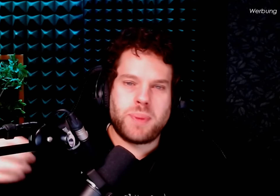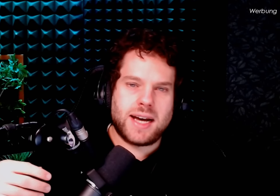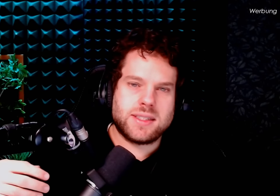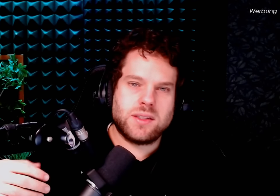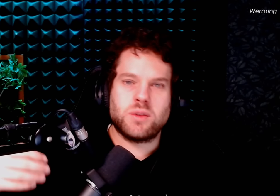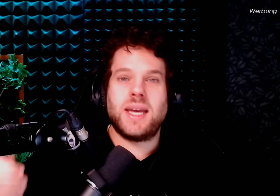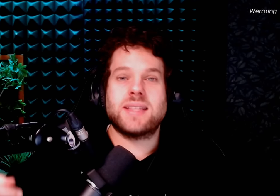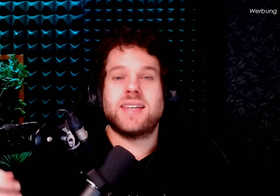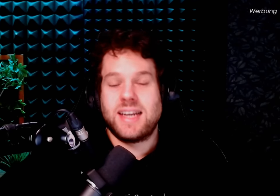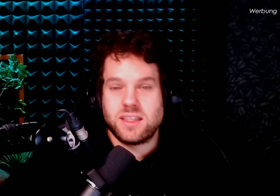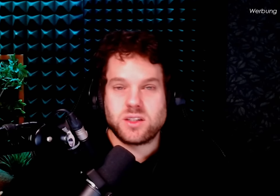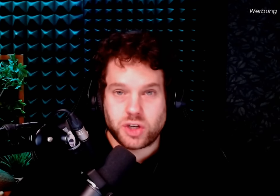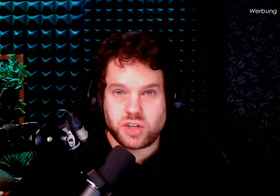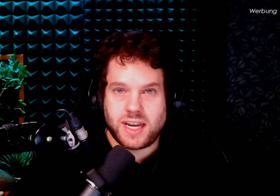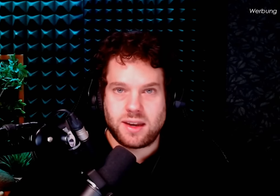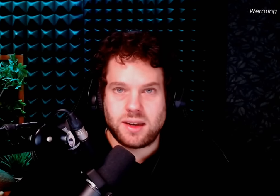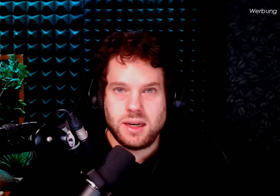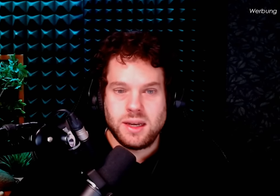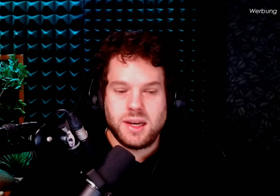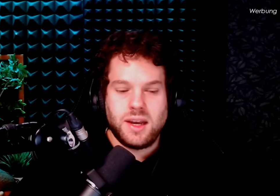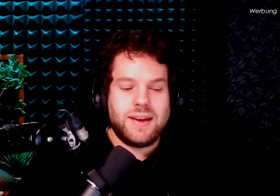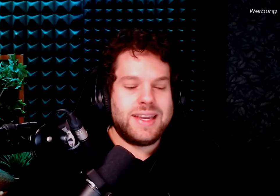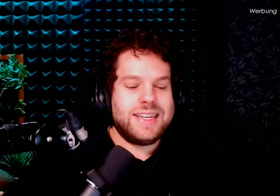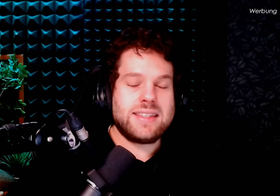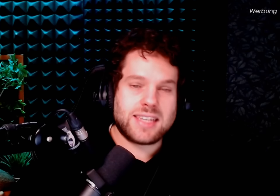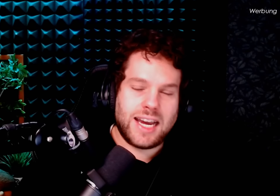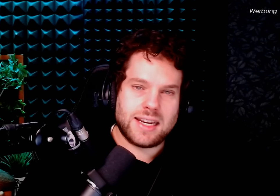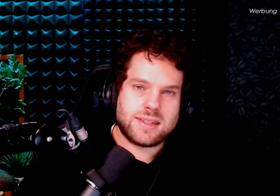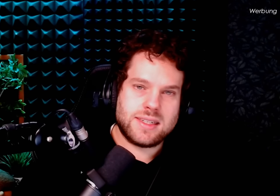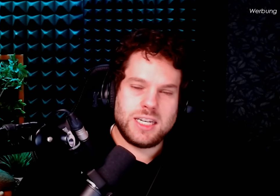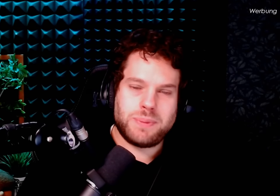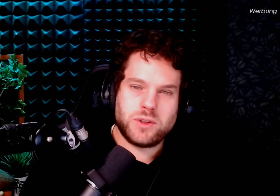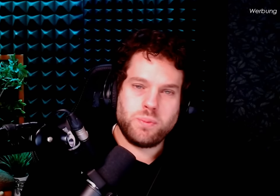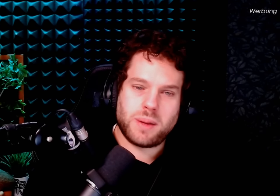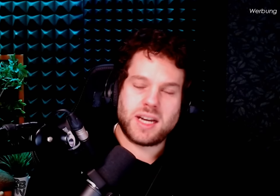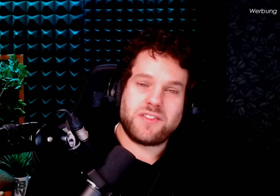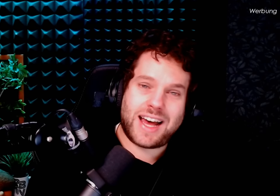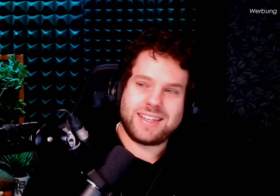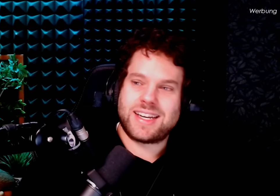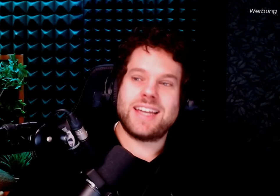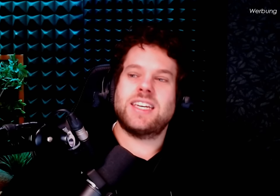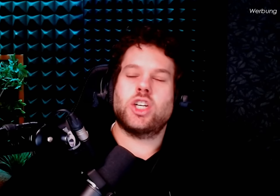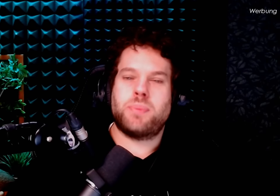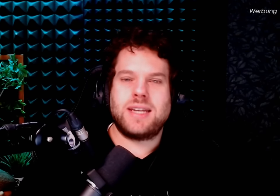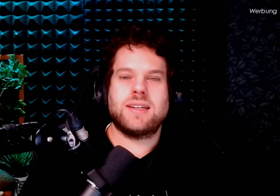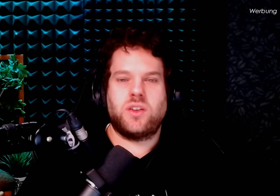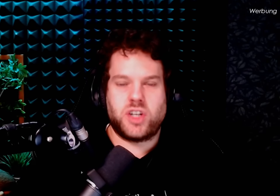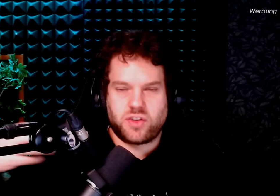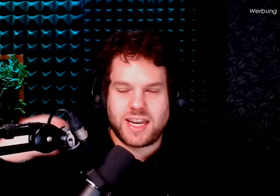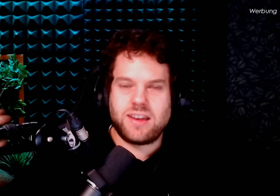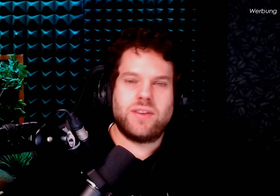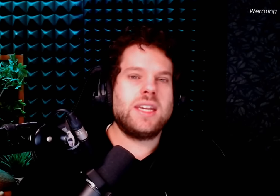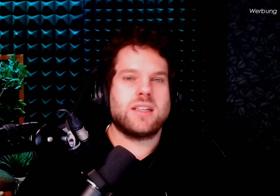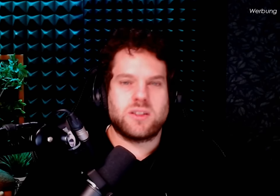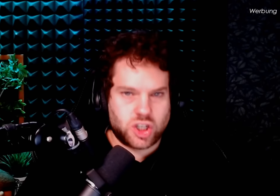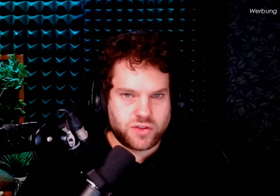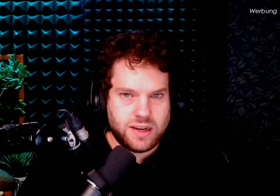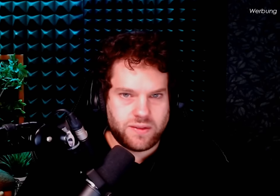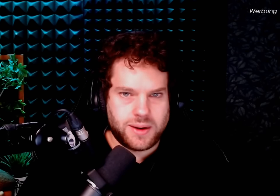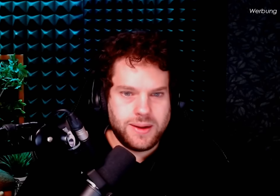sparst, desto mehr Zeit kannst du verschwenden. Die Zeit, die ich beim Supermarkt warte, kann ich ja später nicht verschwenden, wenn ich es verschwenden will.